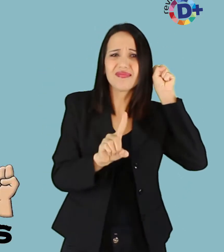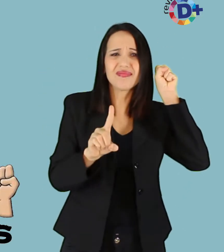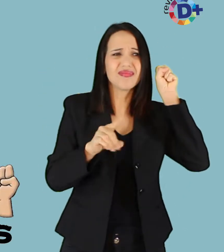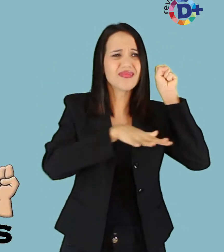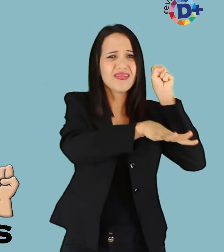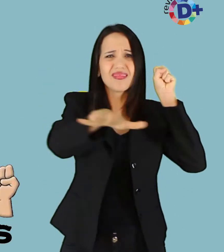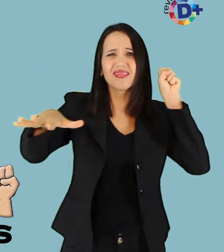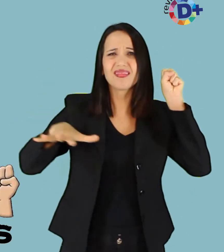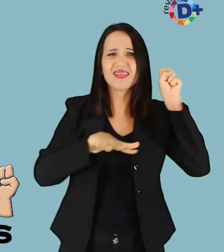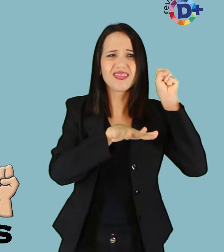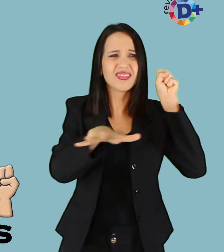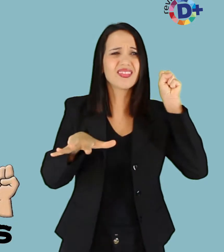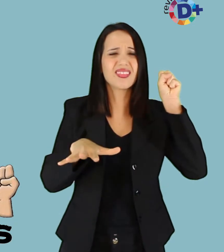que nos toca viver.